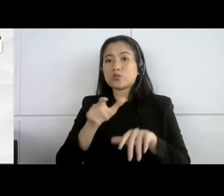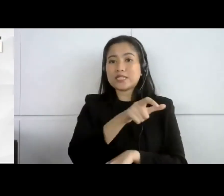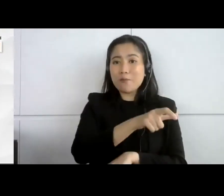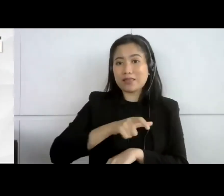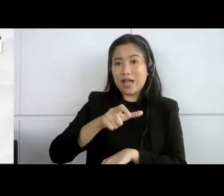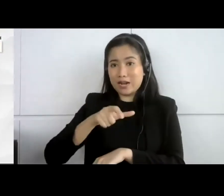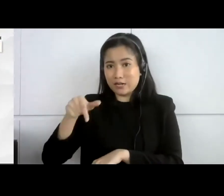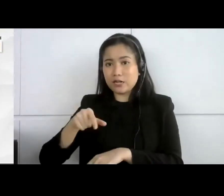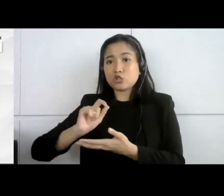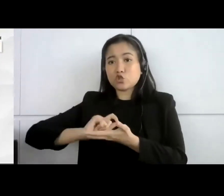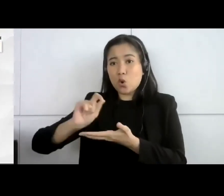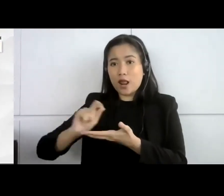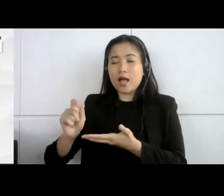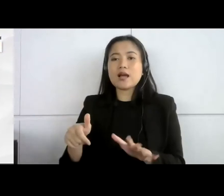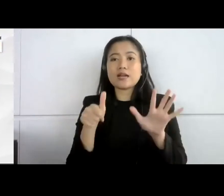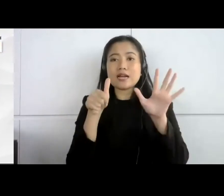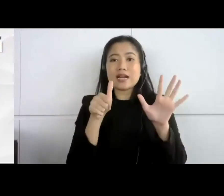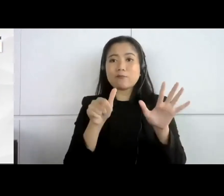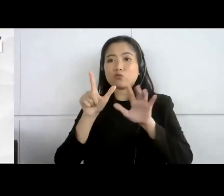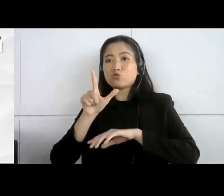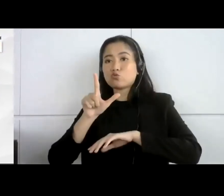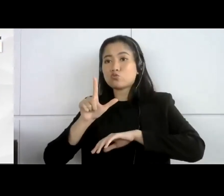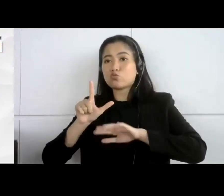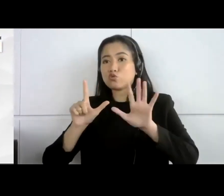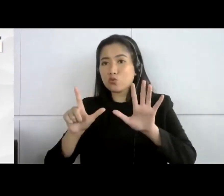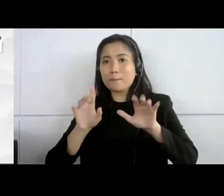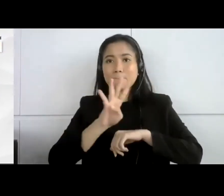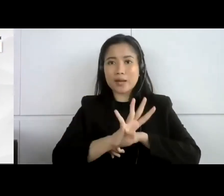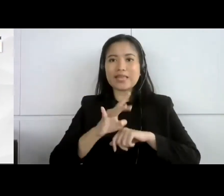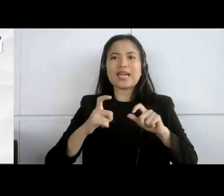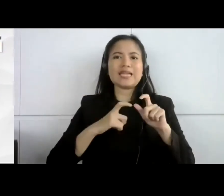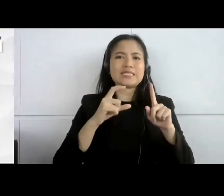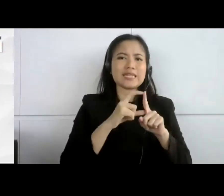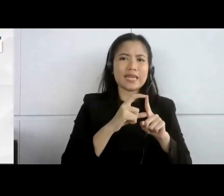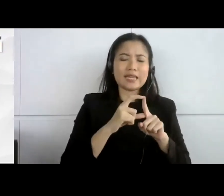sekolah 674 SD, 509 TK,